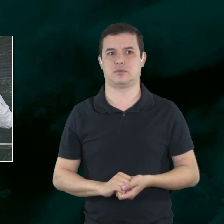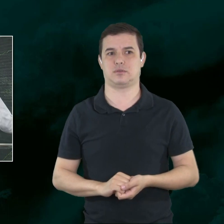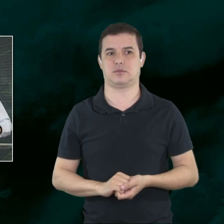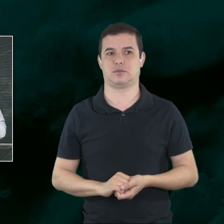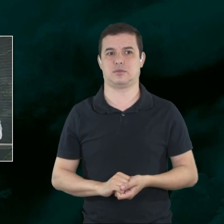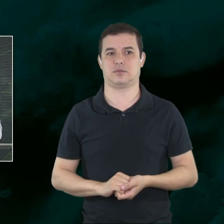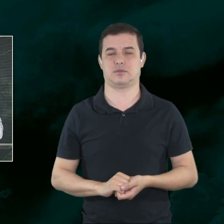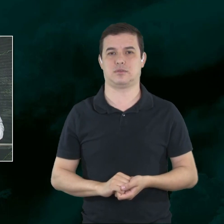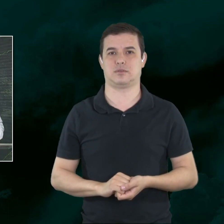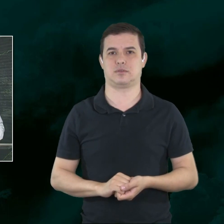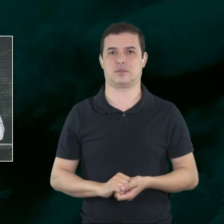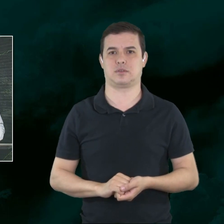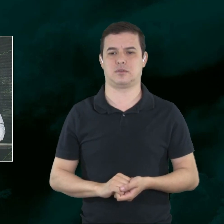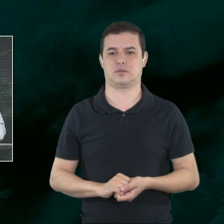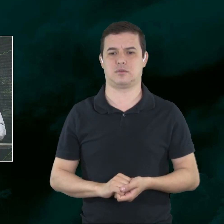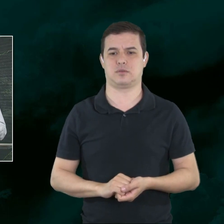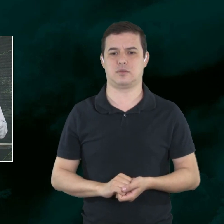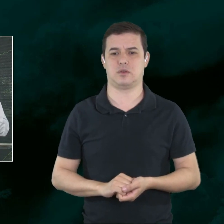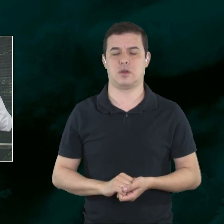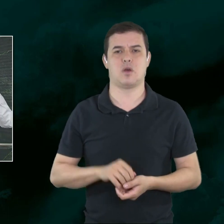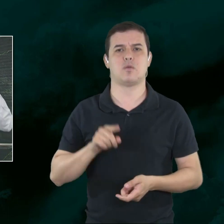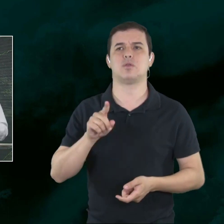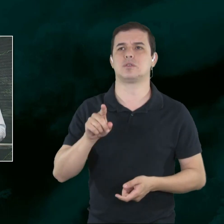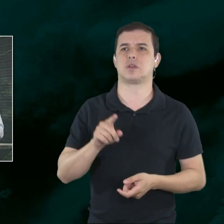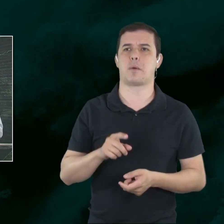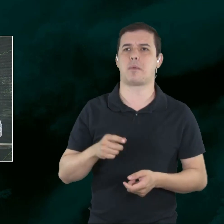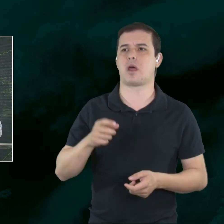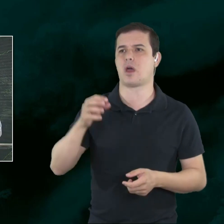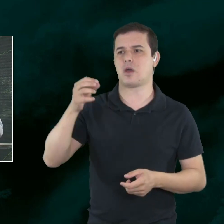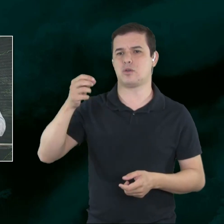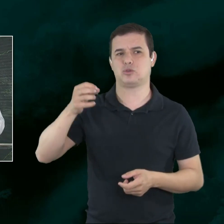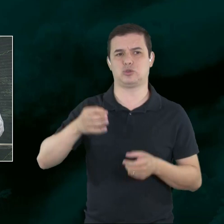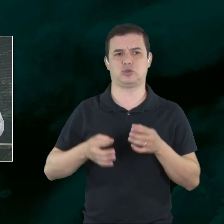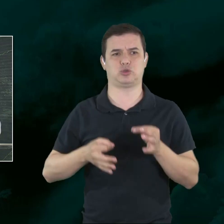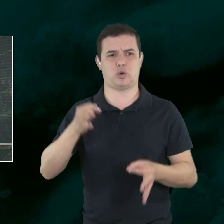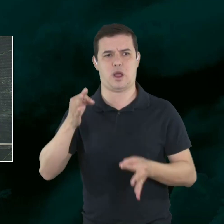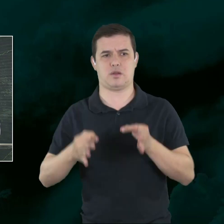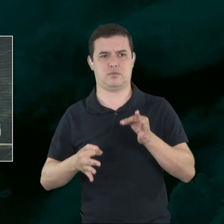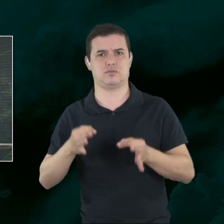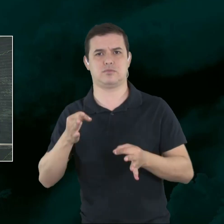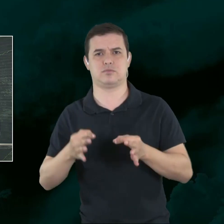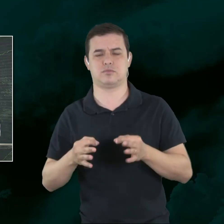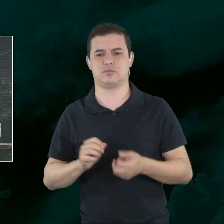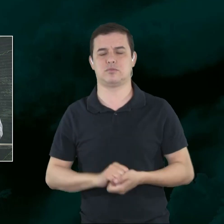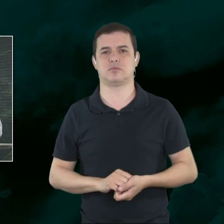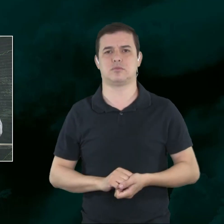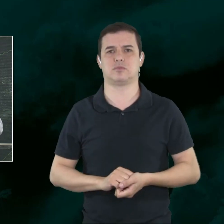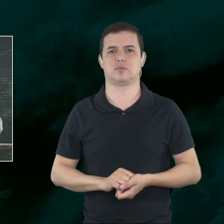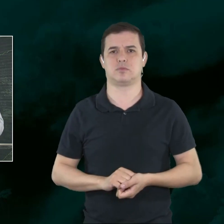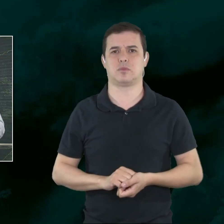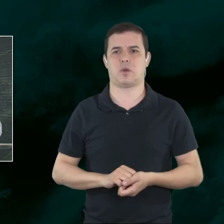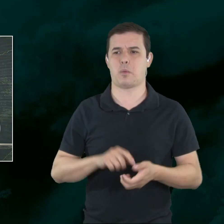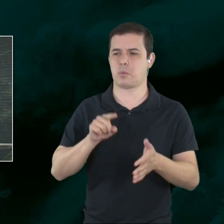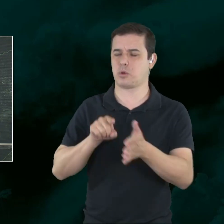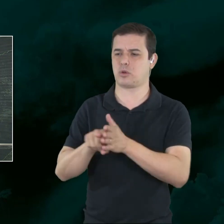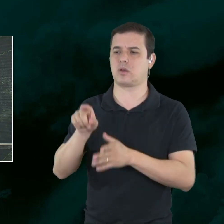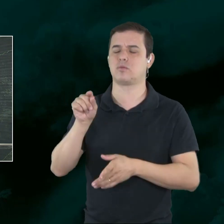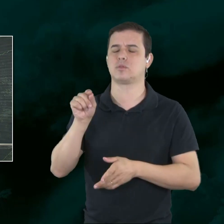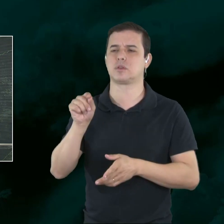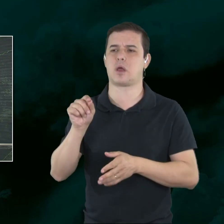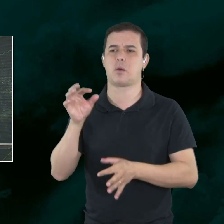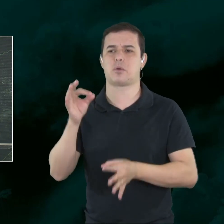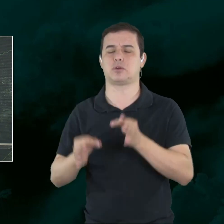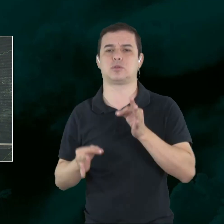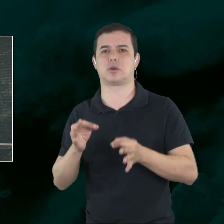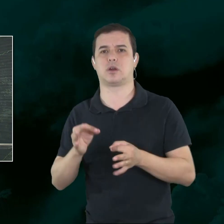quem é você para julgar? Sabe? Então já não aceita um padrão único de julgamento, que para nós é o